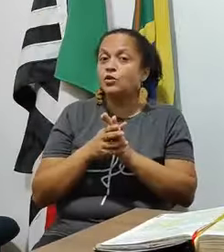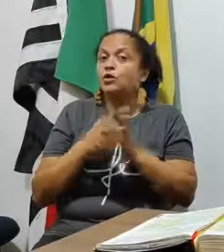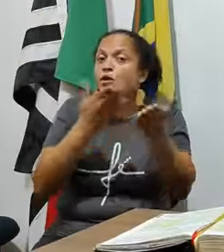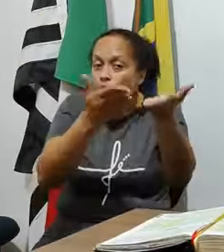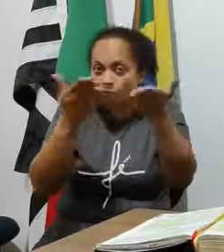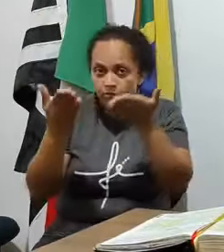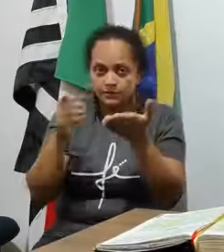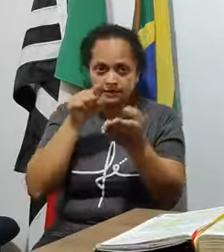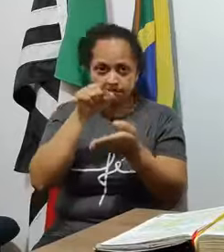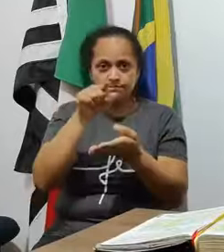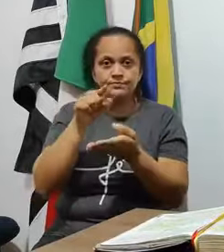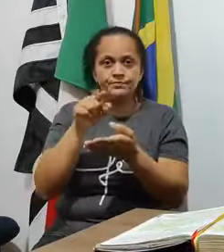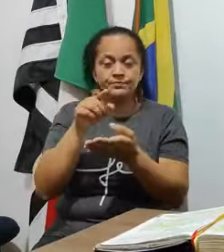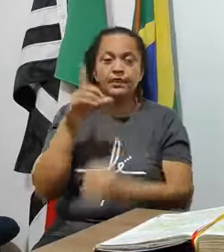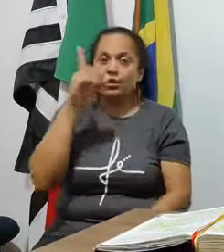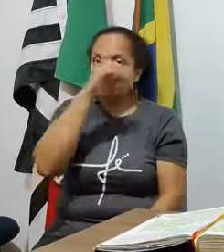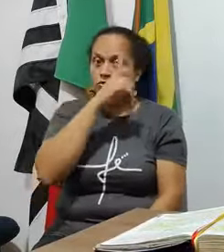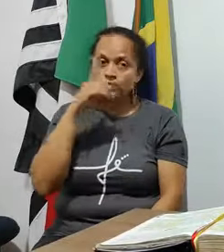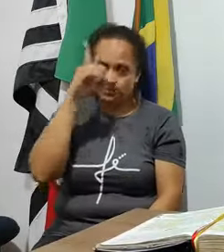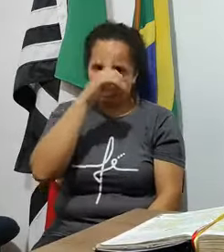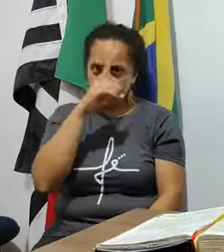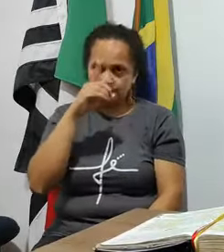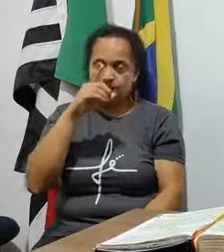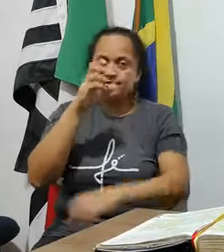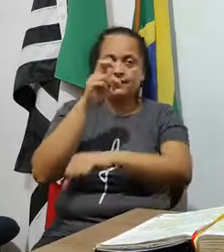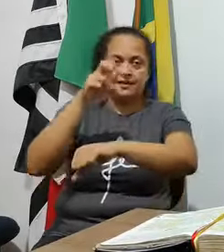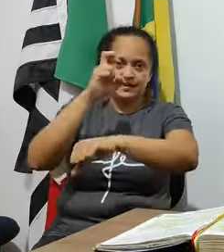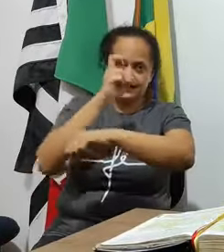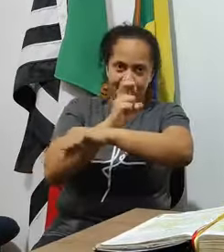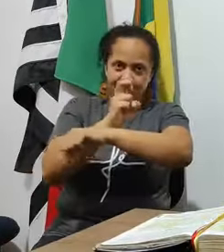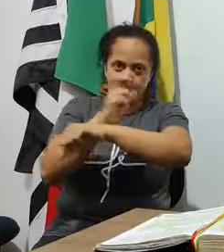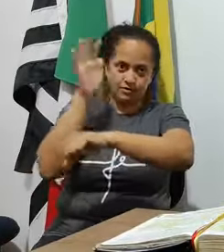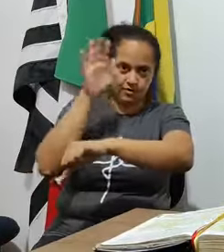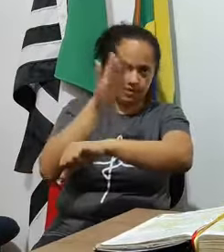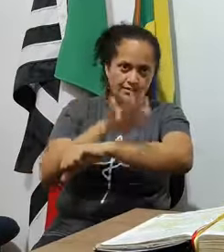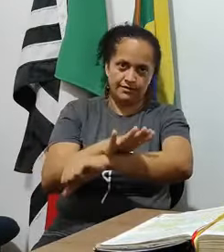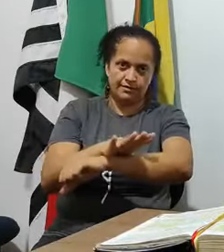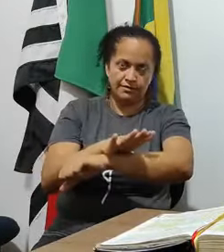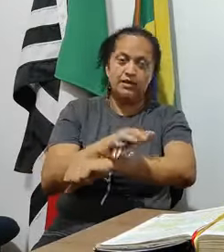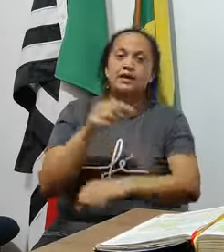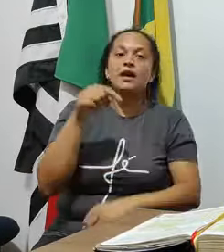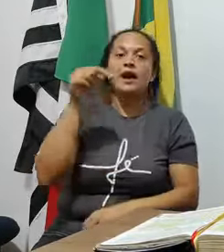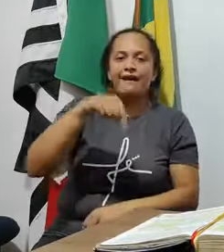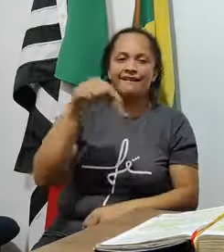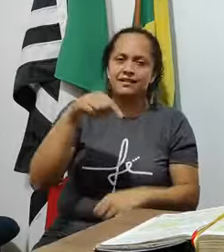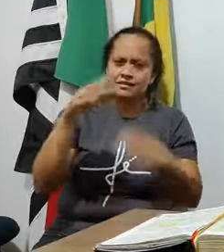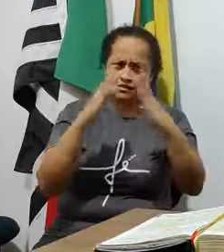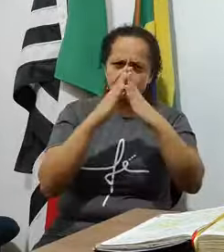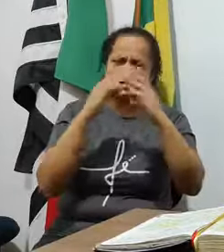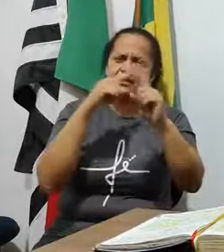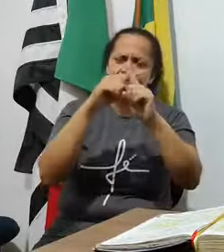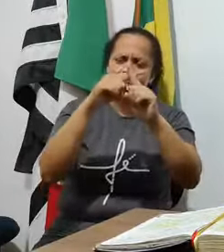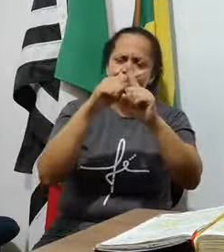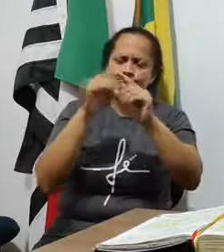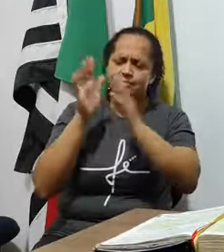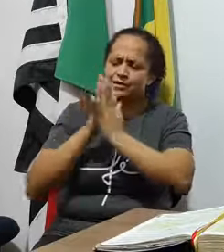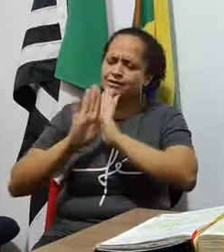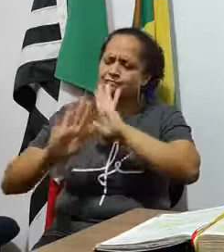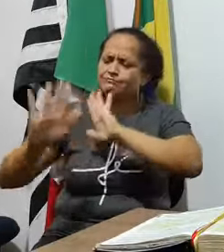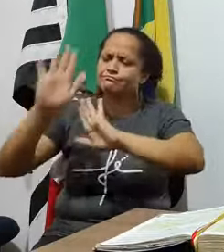orar. Domingo às 5 da tarde, nós vamos nos reunir aqui para adorar a Cristo,